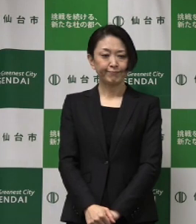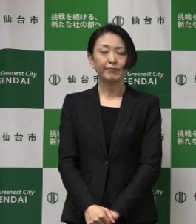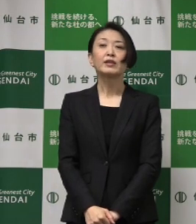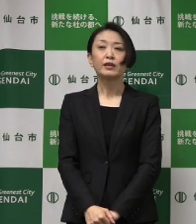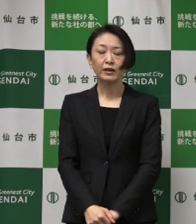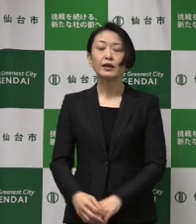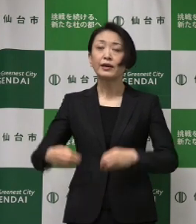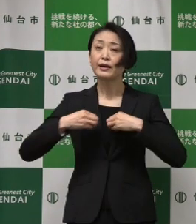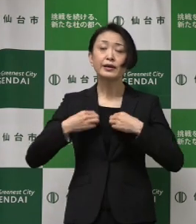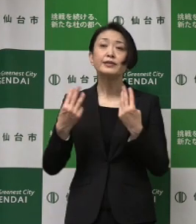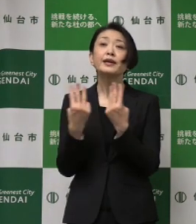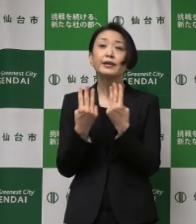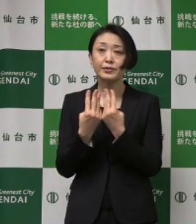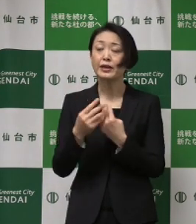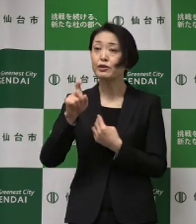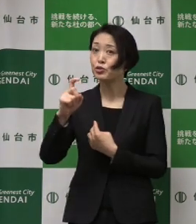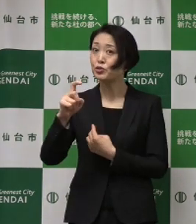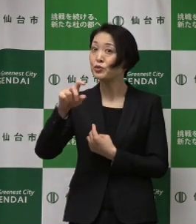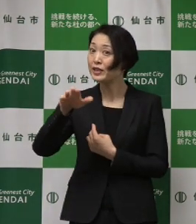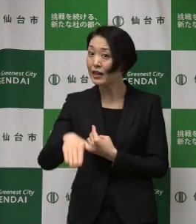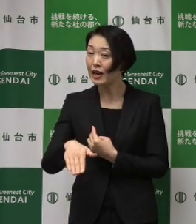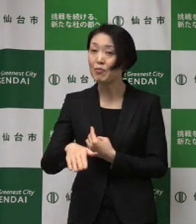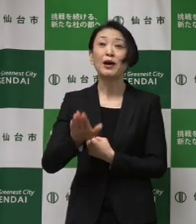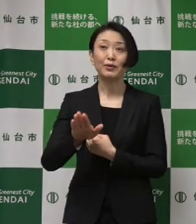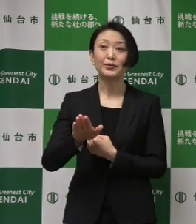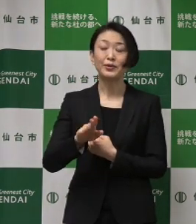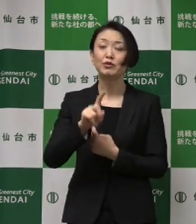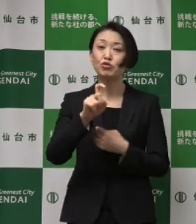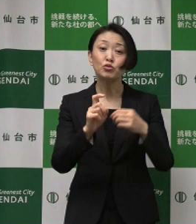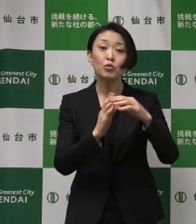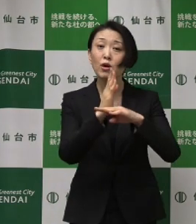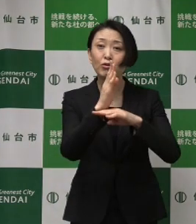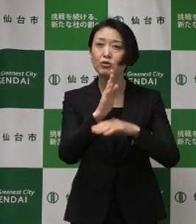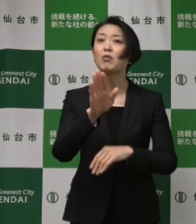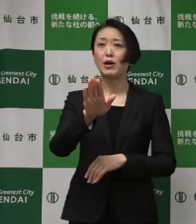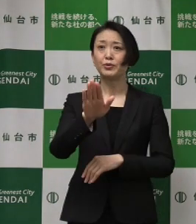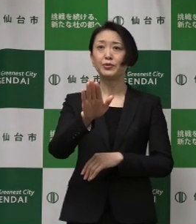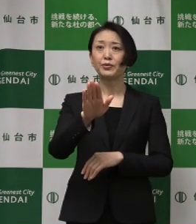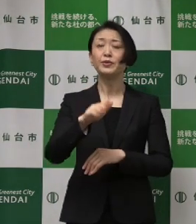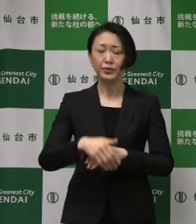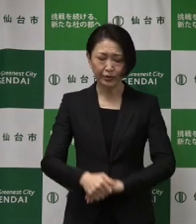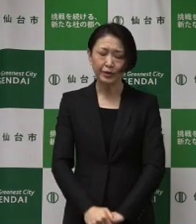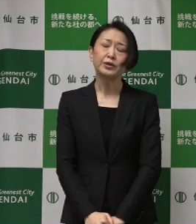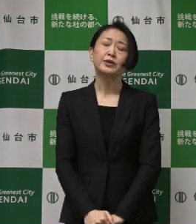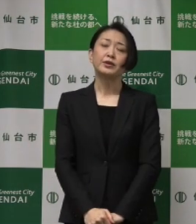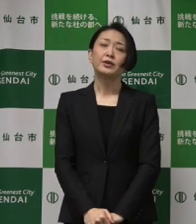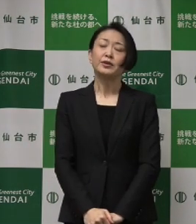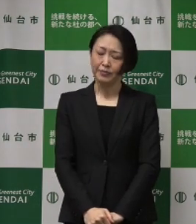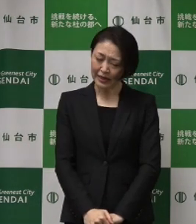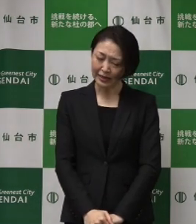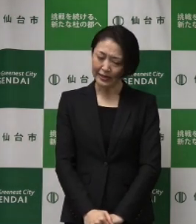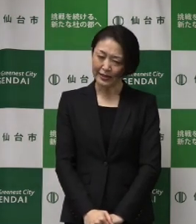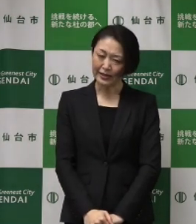日もあれば二桁になったり、二桁でも少し多いなと感じる時もあったり、さまざまな